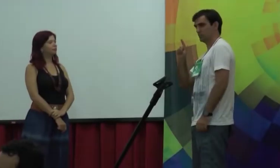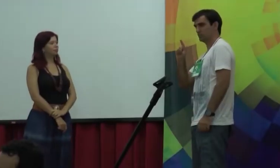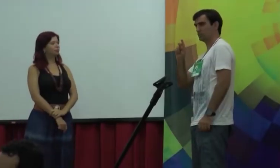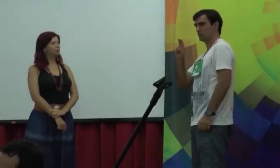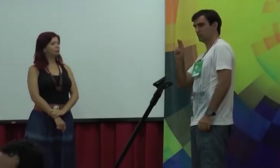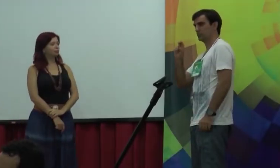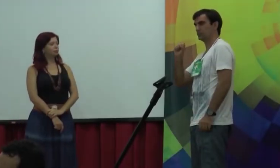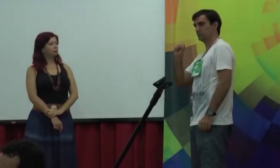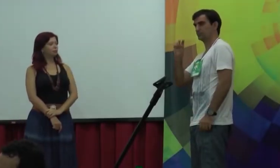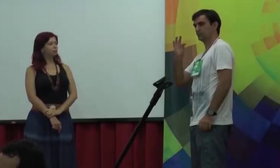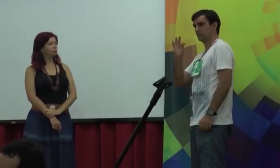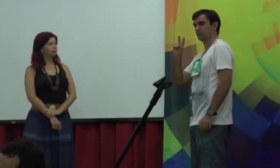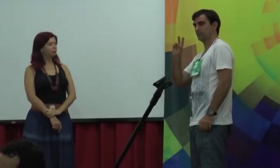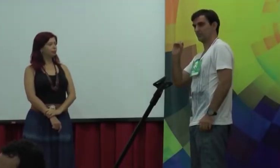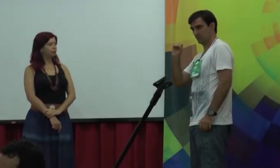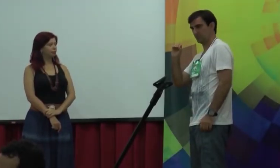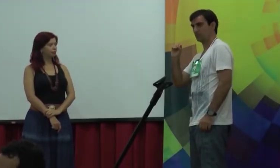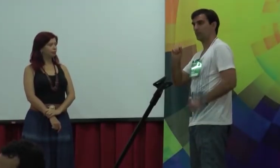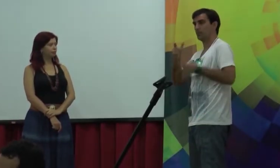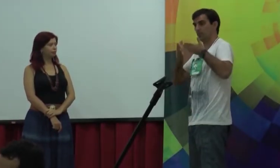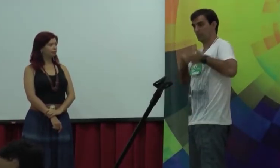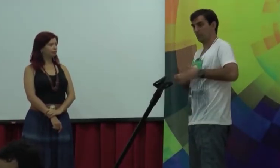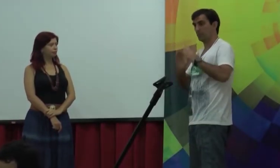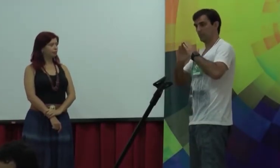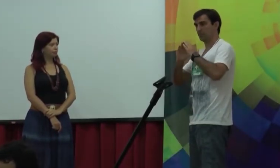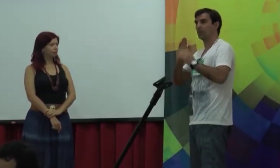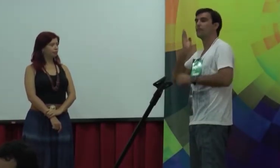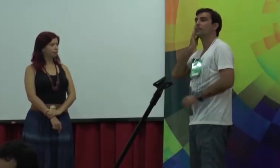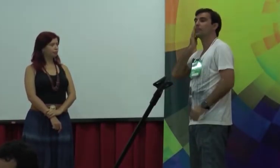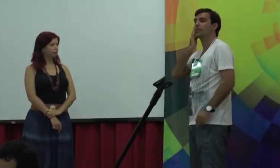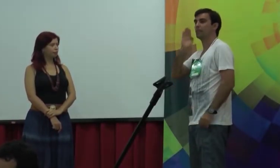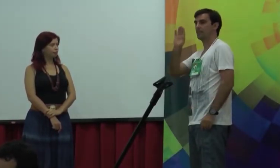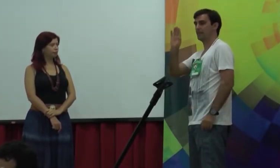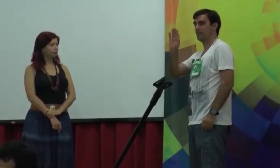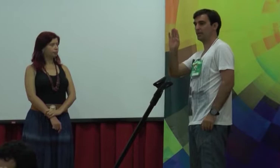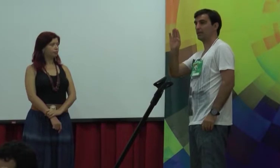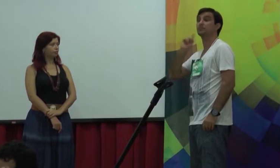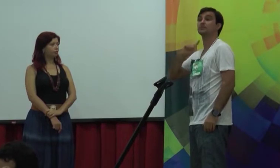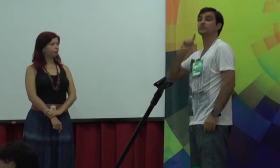O meu nome é Gustavo.